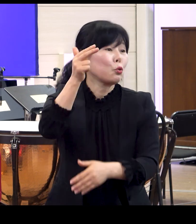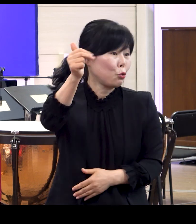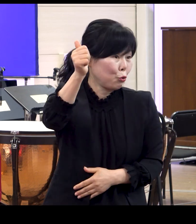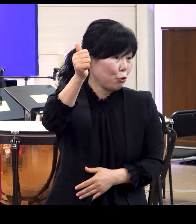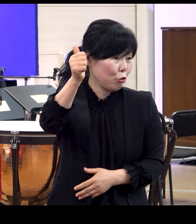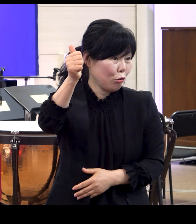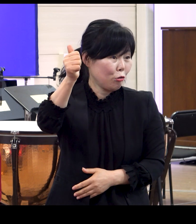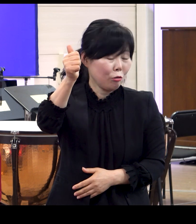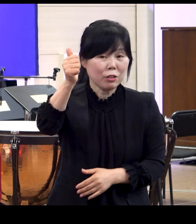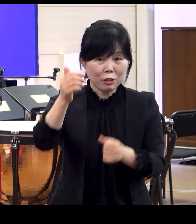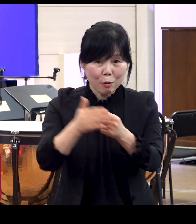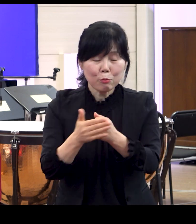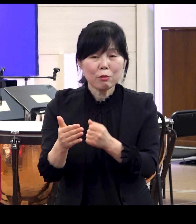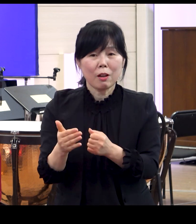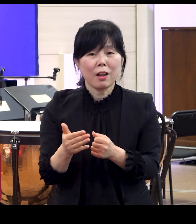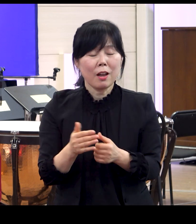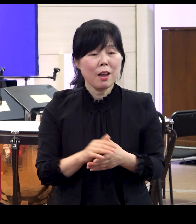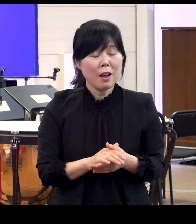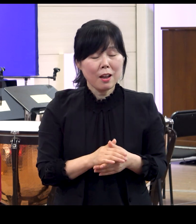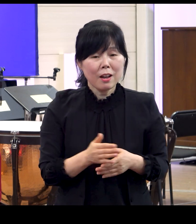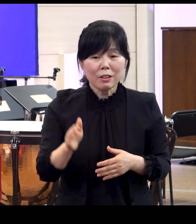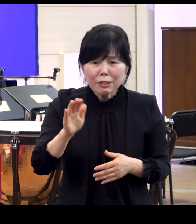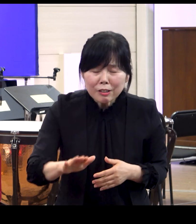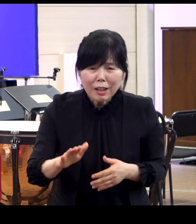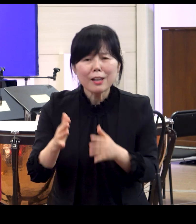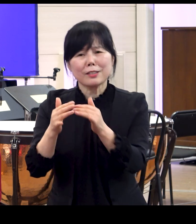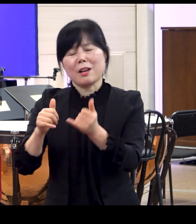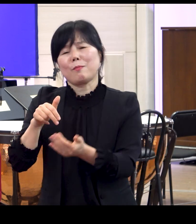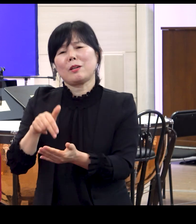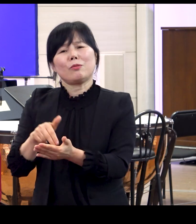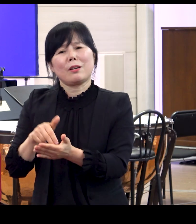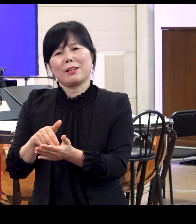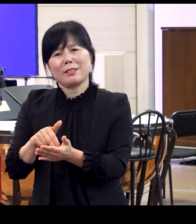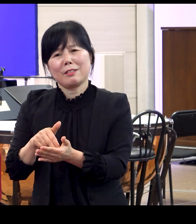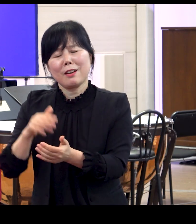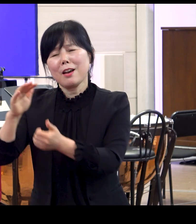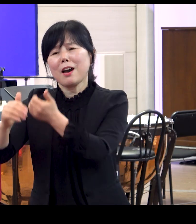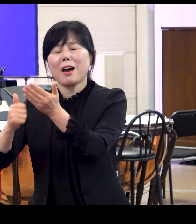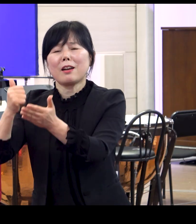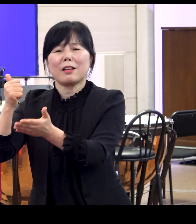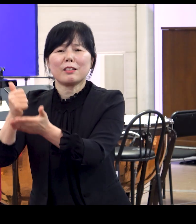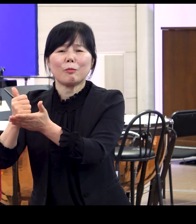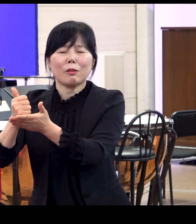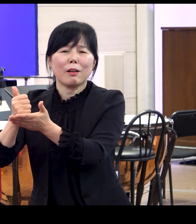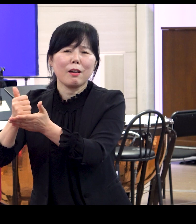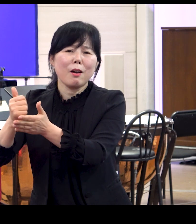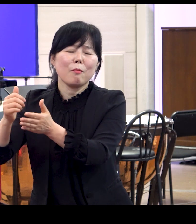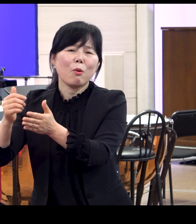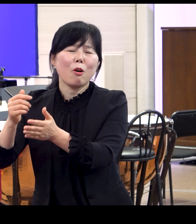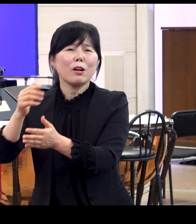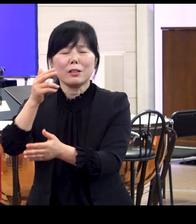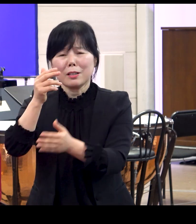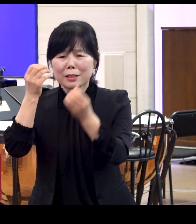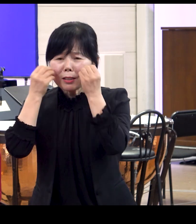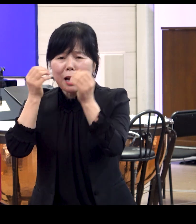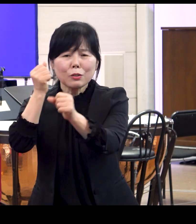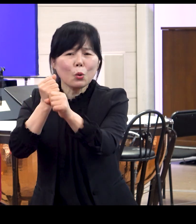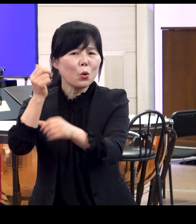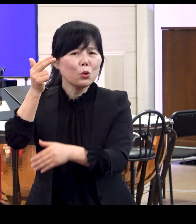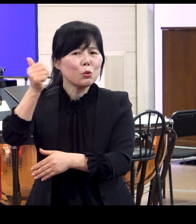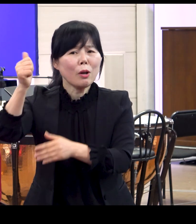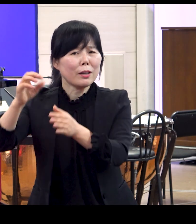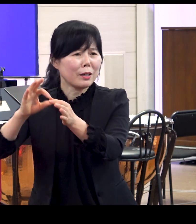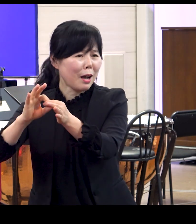하나님이시니까. 여러분, 근데 우리와 하나님과 관계는 그게 아니에요. 그냥 우리한테 하나님이 그냥 창조주 하나님, 우주의 하나님 이러고 끝나는 것이